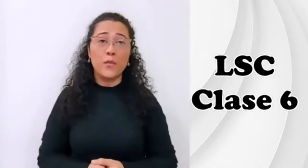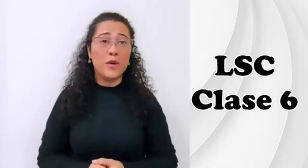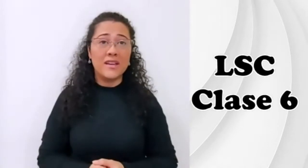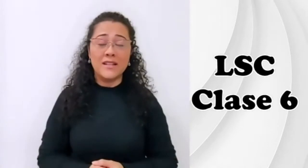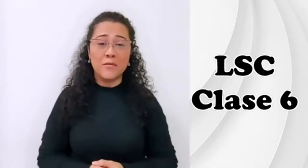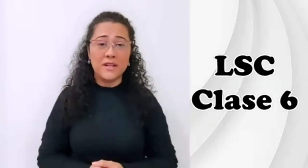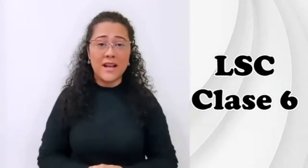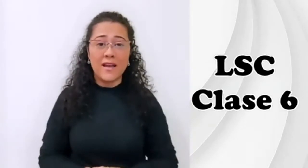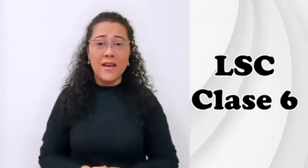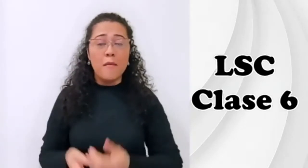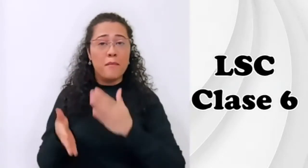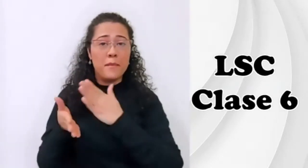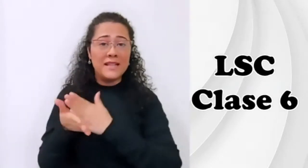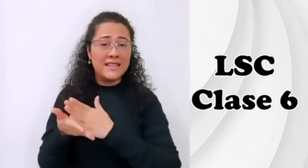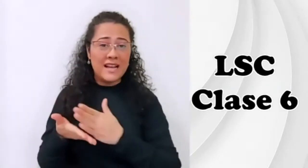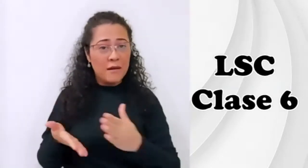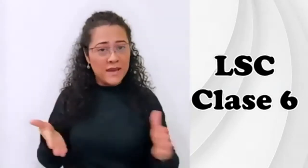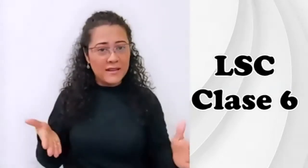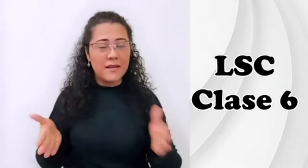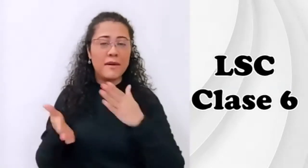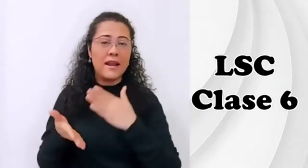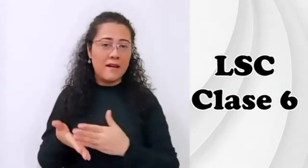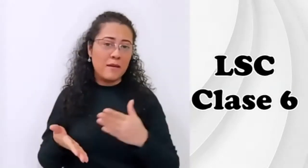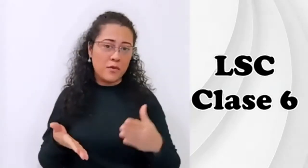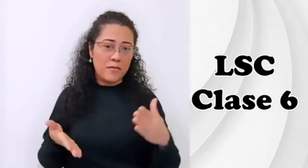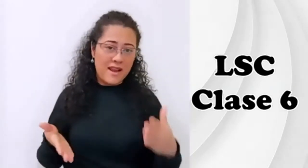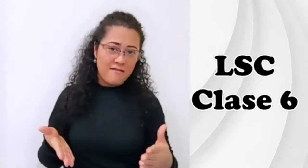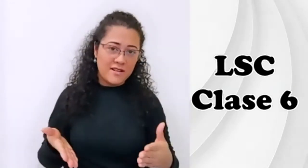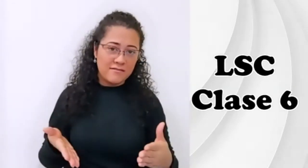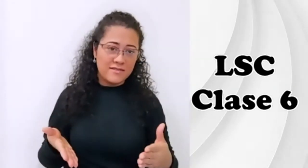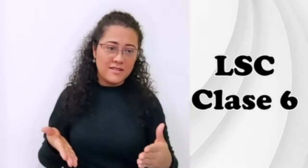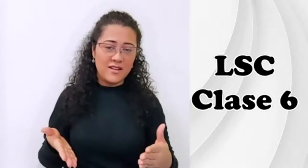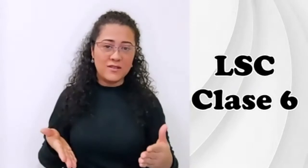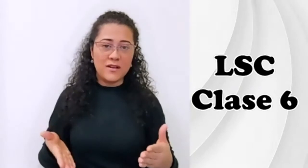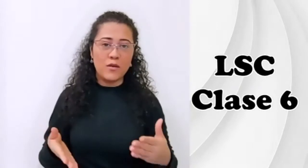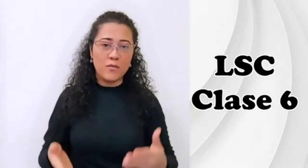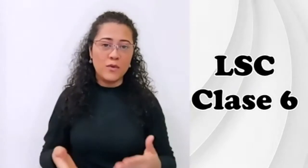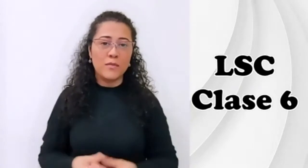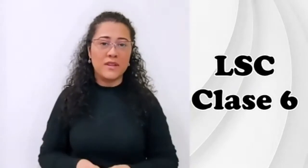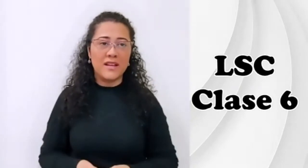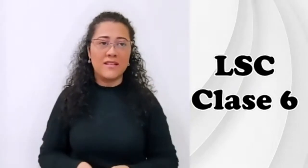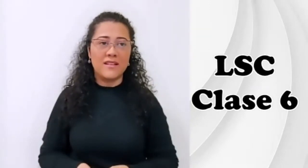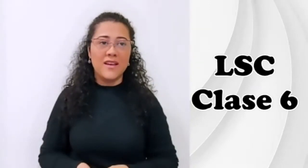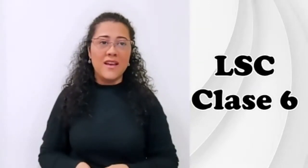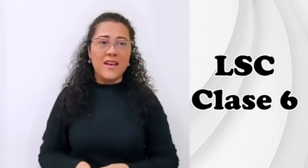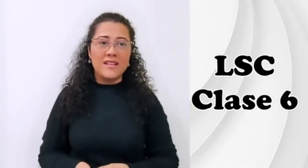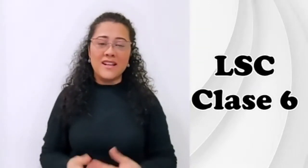puede interpretar literalmente palabra por palabra, ¿cierto? Eso es algo muy importante. Sería